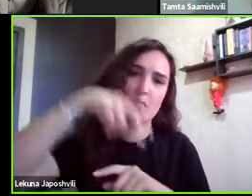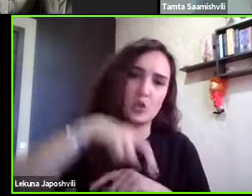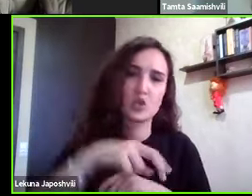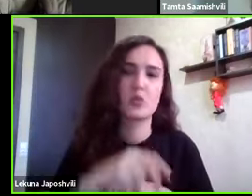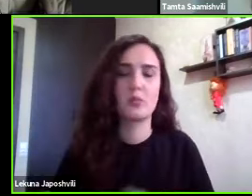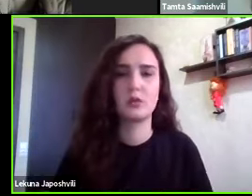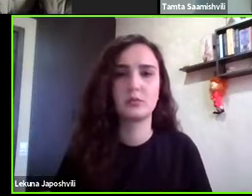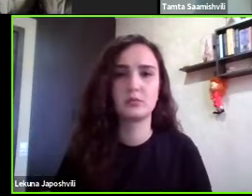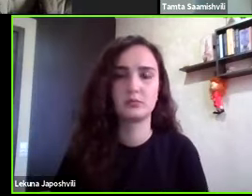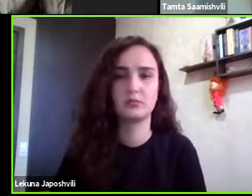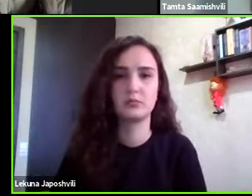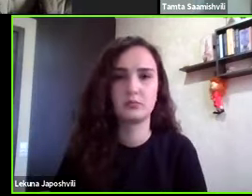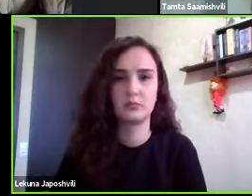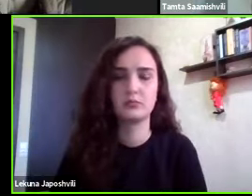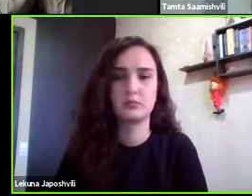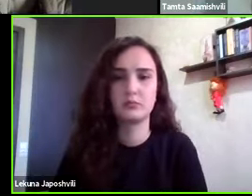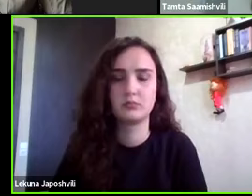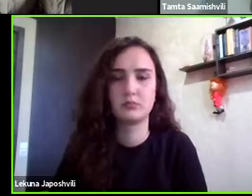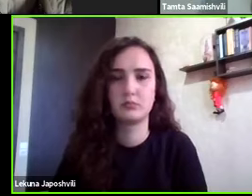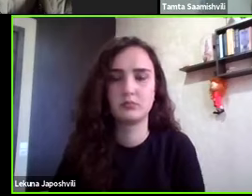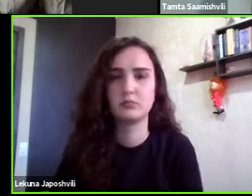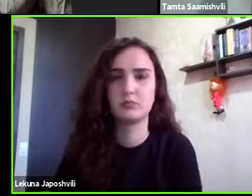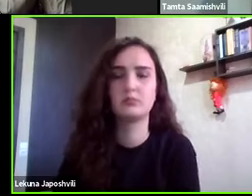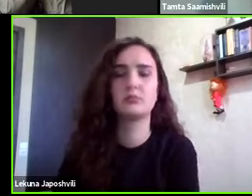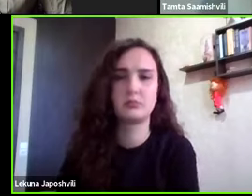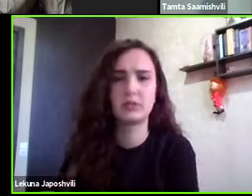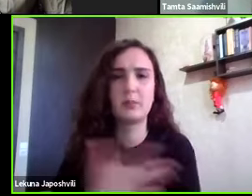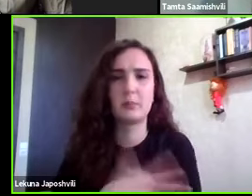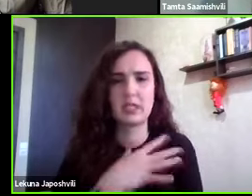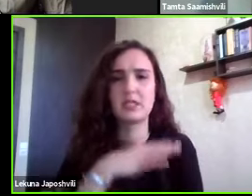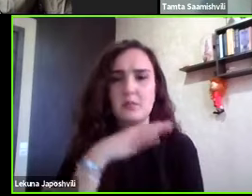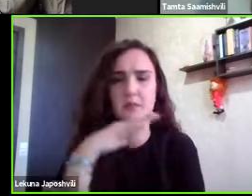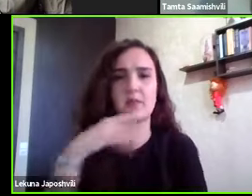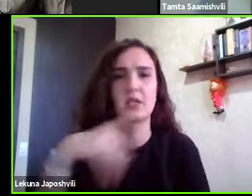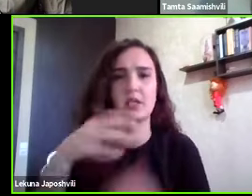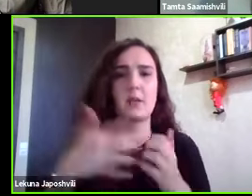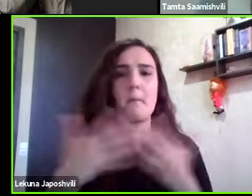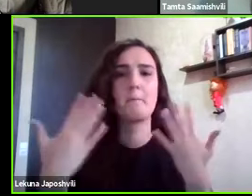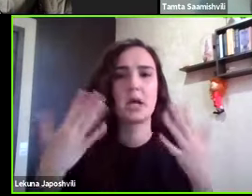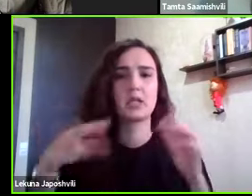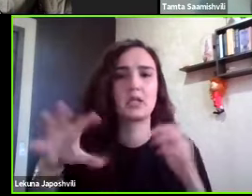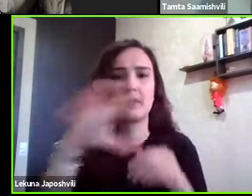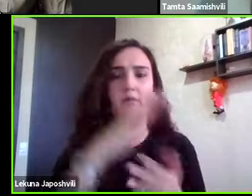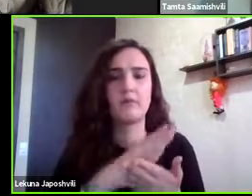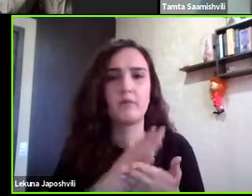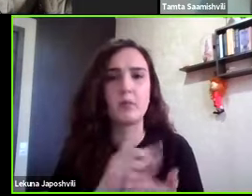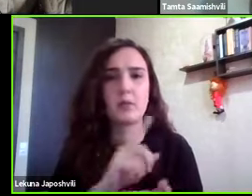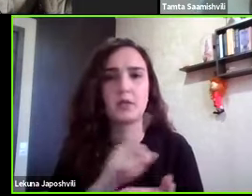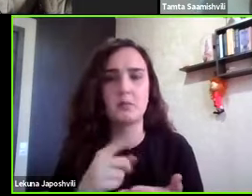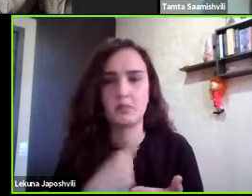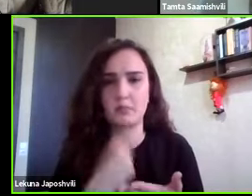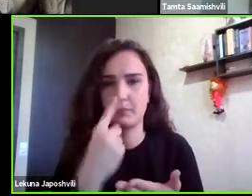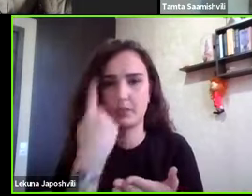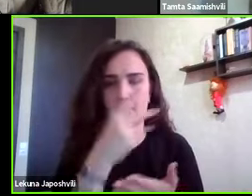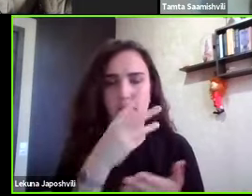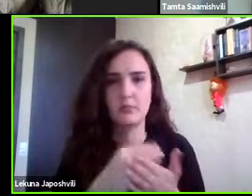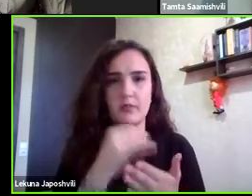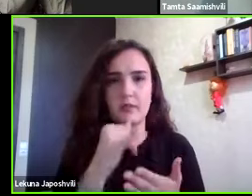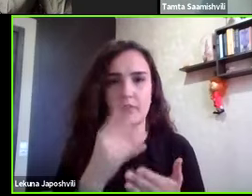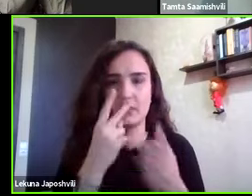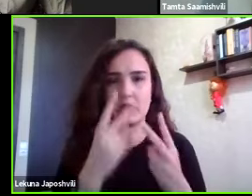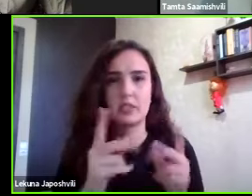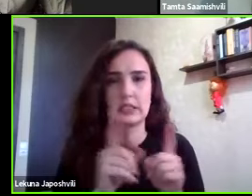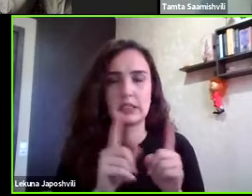შემდეგ. საბედნიეროდ ბევრგან თბილისში ყოველ შემთხვევაში არის სკვერი, მაგრამ მე პირადად ვერსად ვერ ვნახე